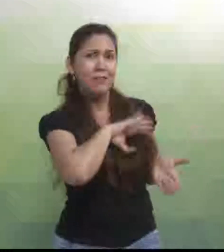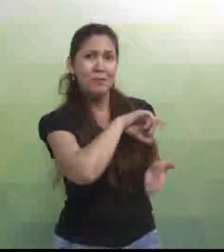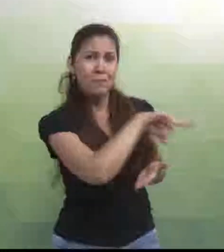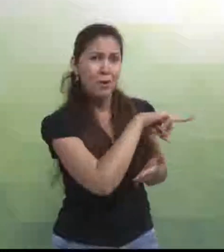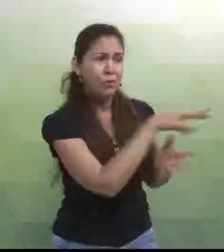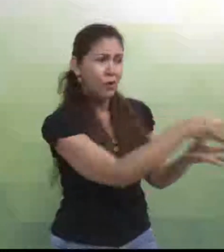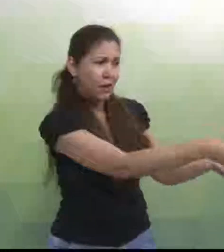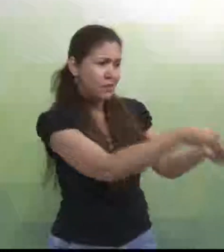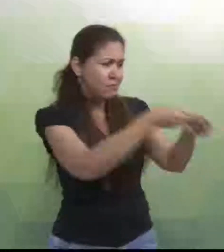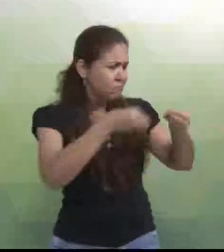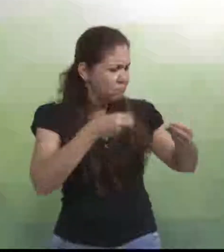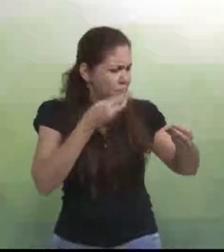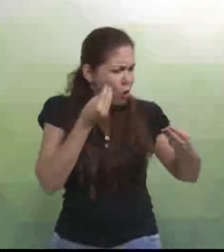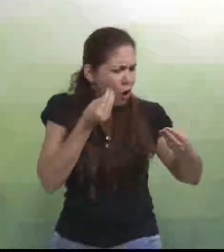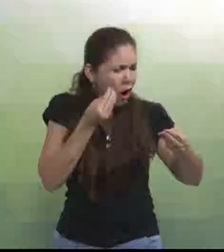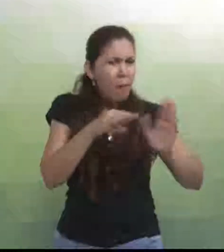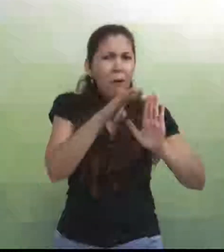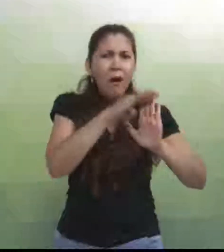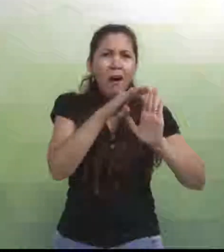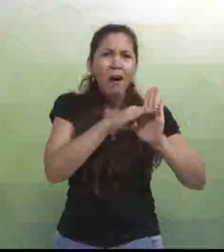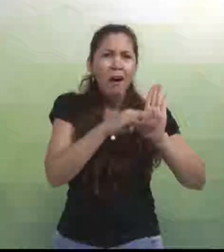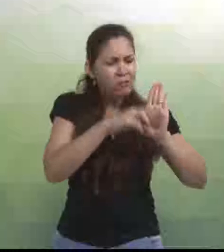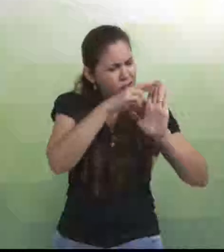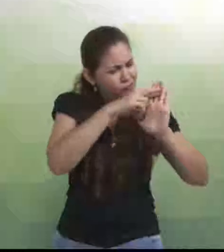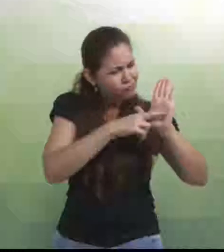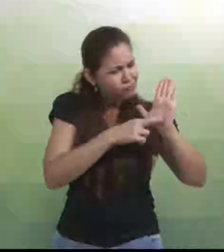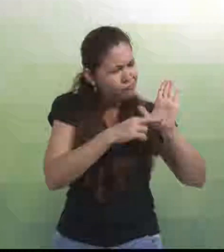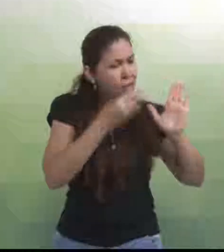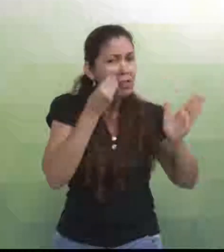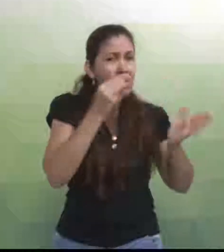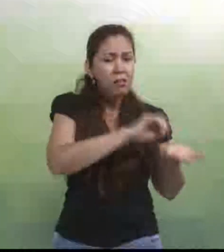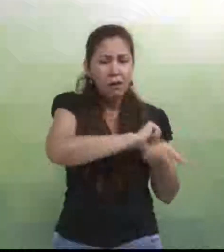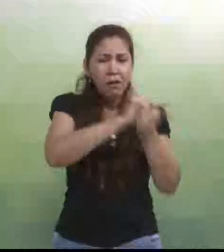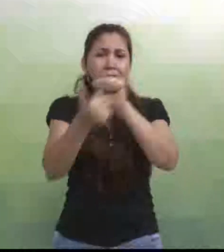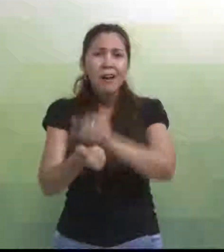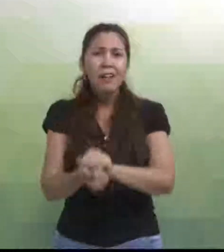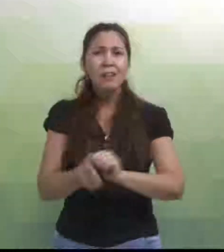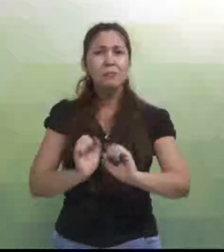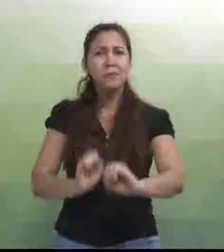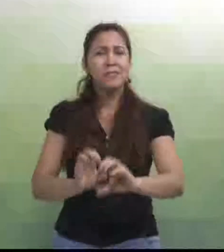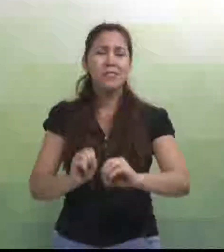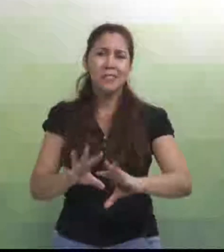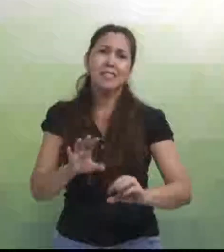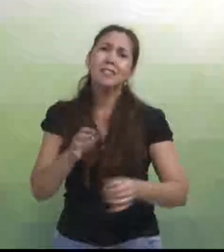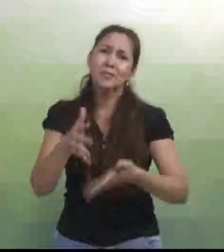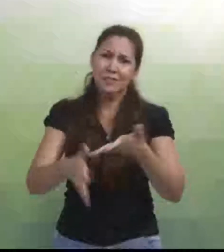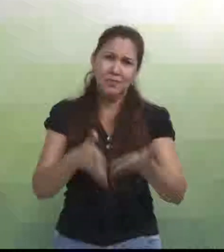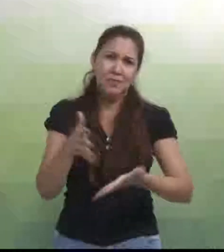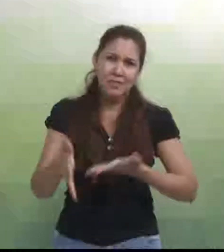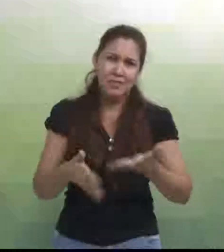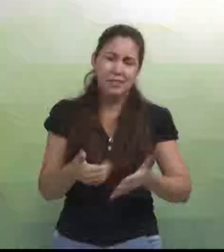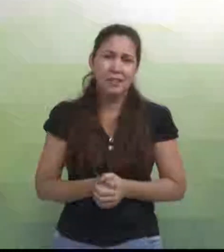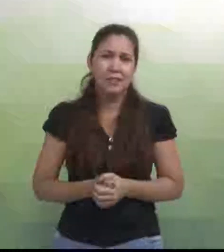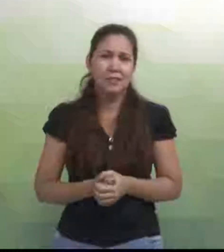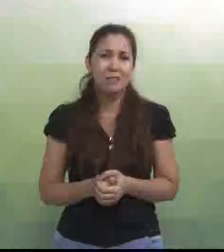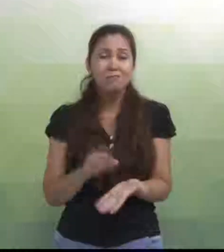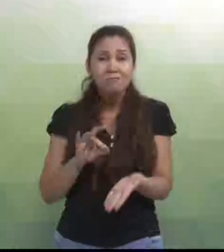com regras próprias ali do português, aí faz uma adaptação para o ensino da Libras. E isso é falha no processo de